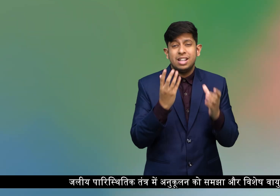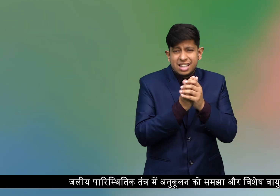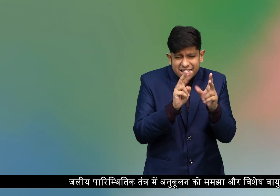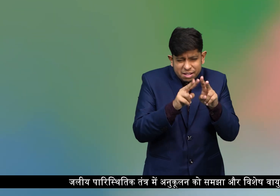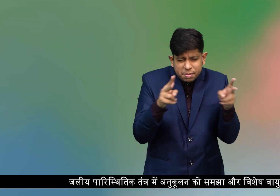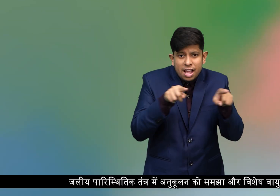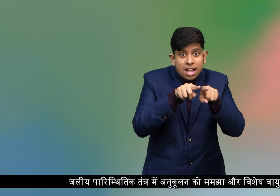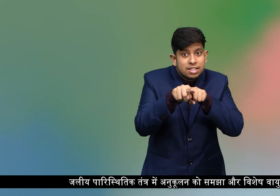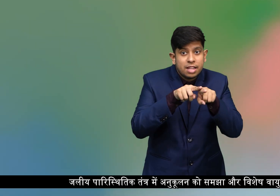क्षेत्र,